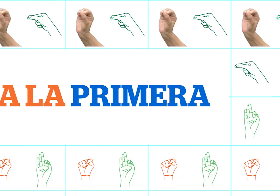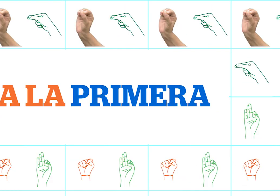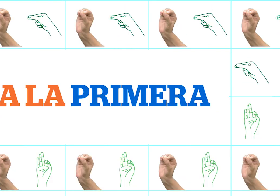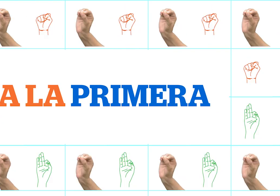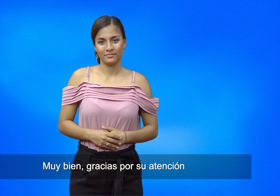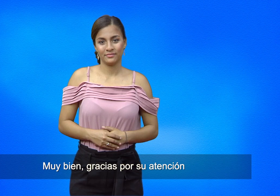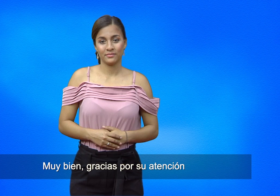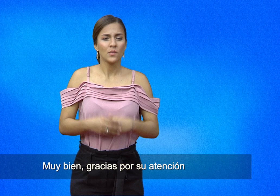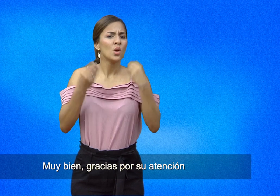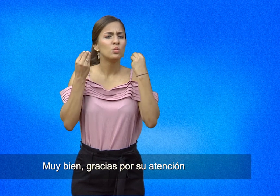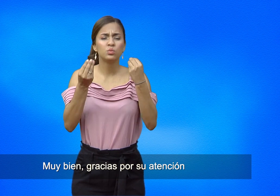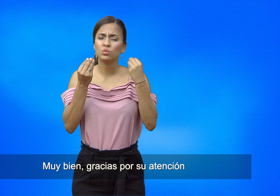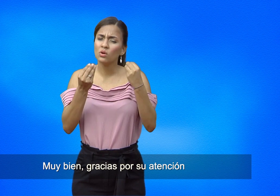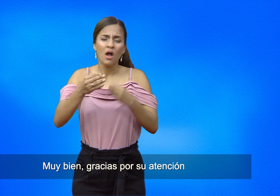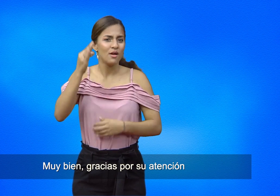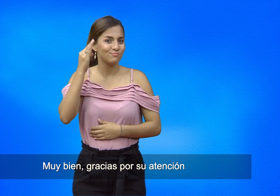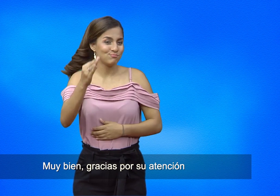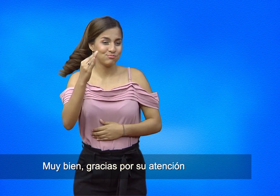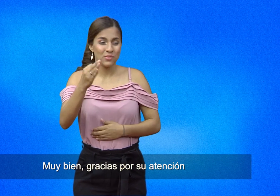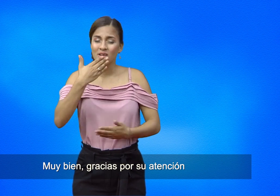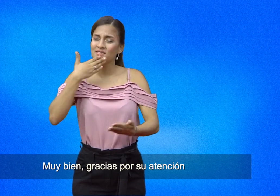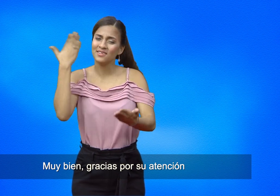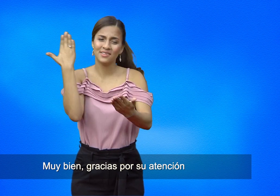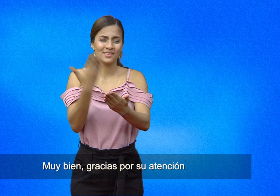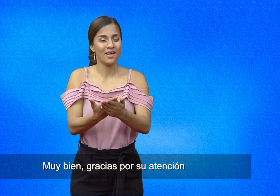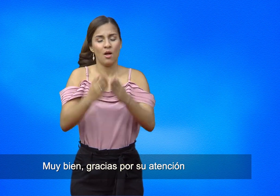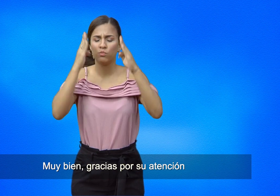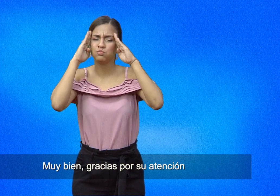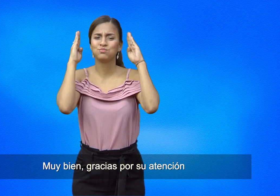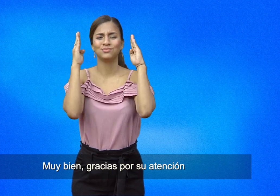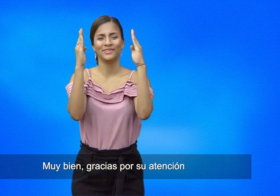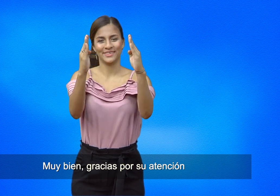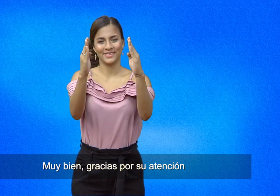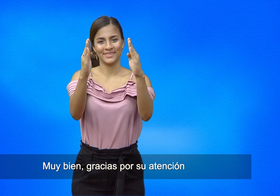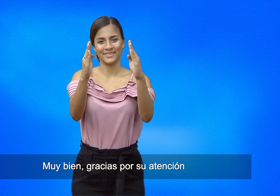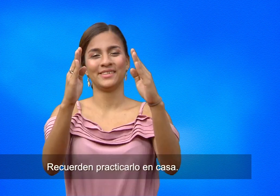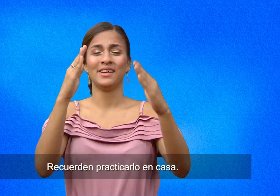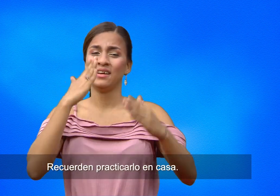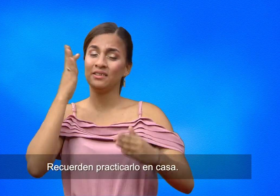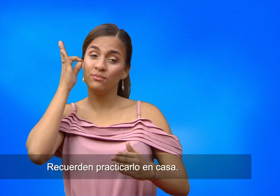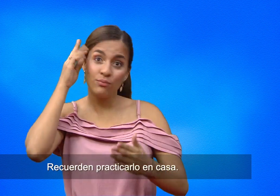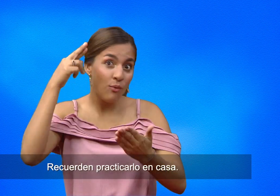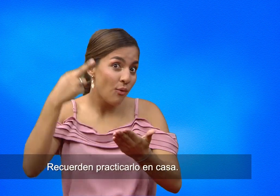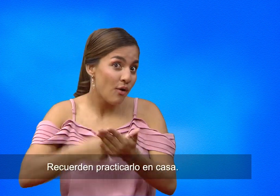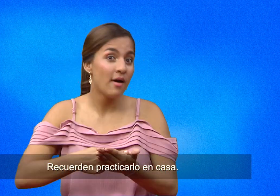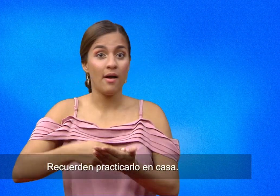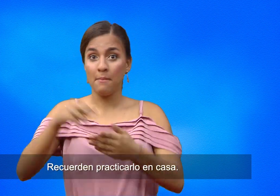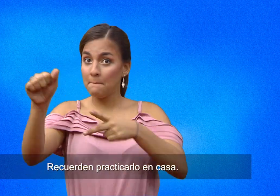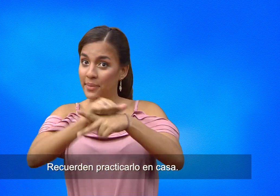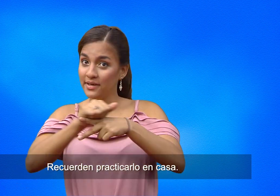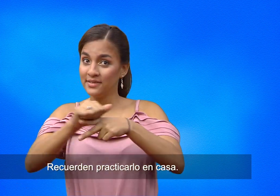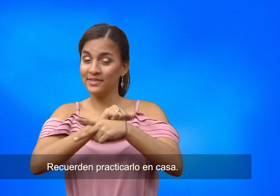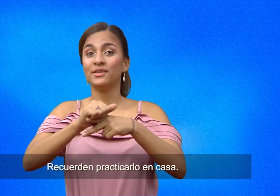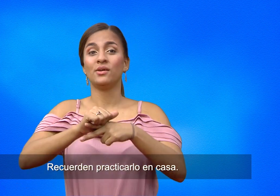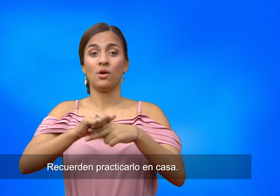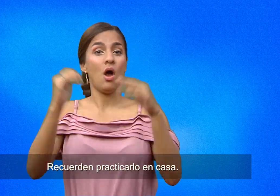muy bien gracias por su atención recuerden practicarlo en